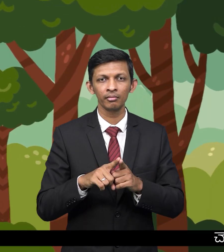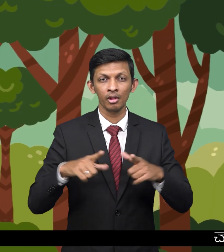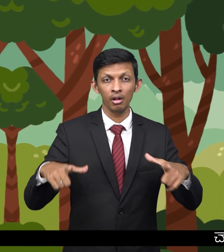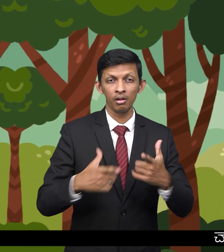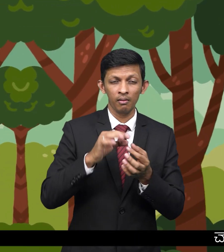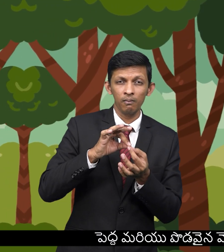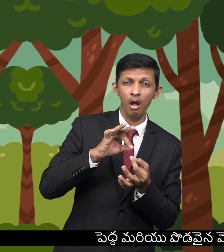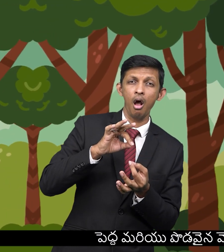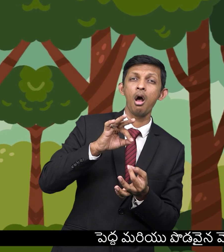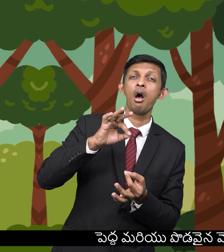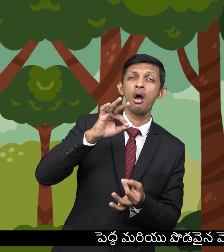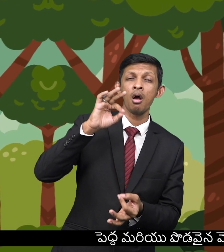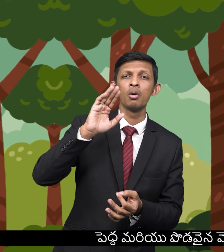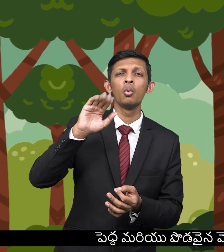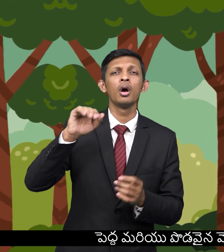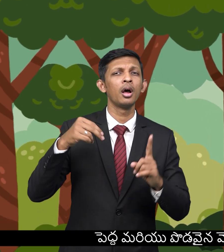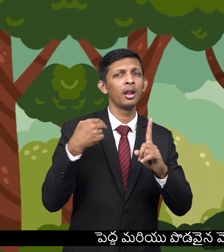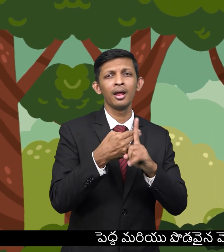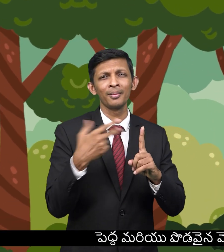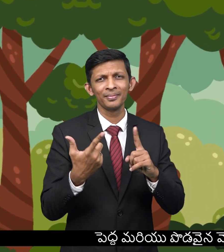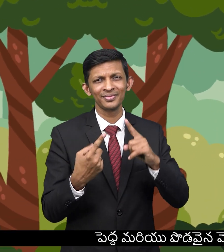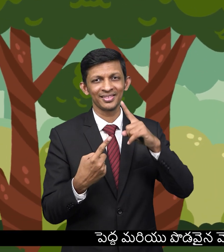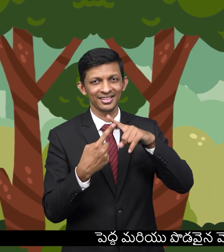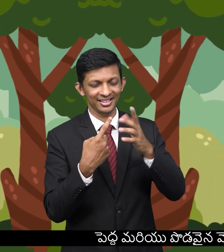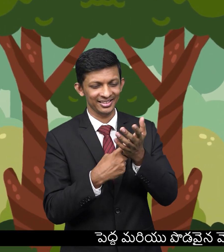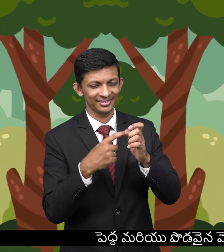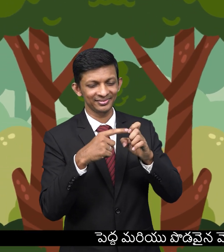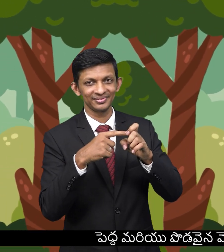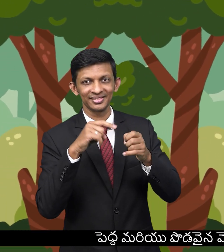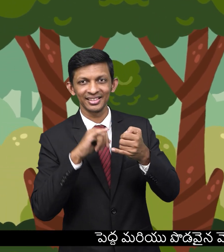చెట్లు. పెద్ద మరియు పొడవైన మొక్కలను చెట్లు అంటారు.